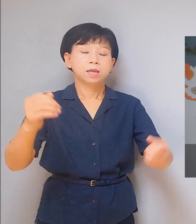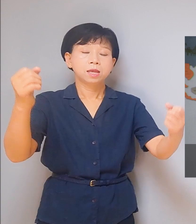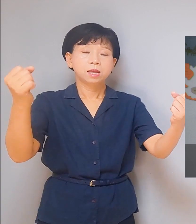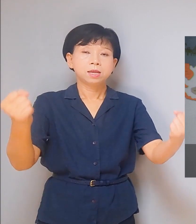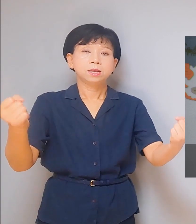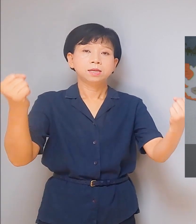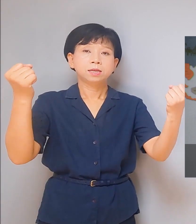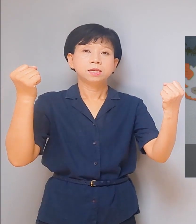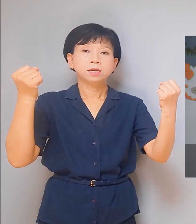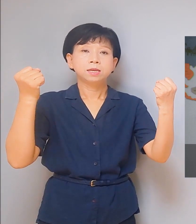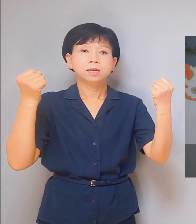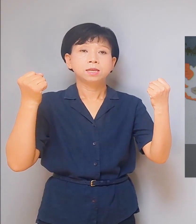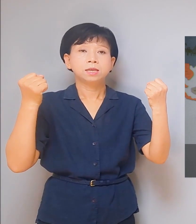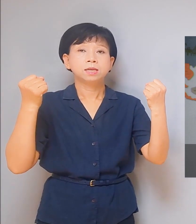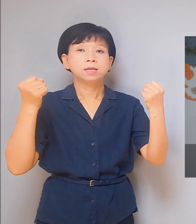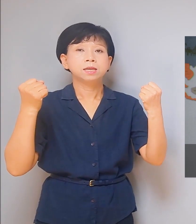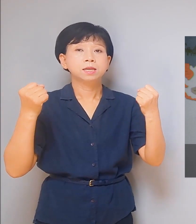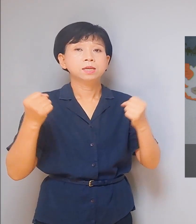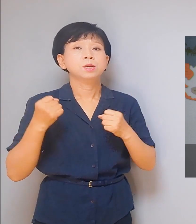우리의